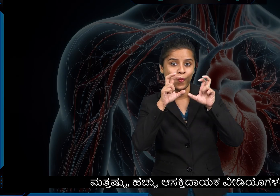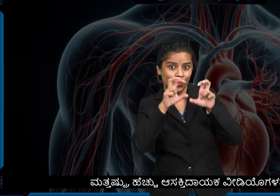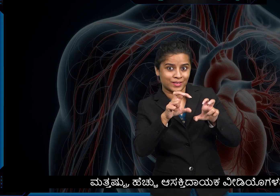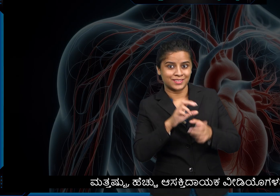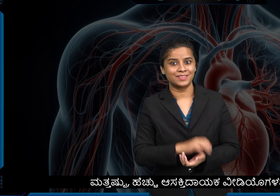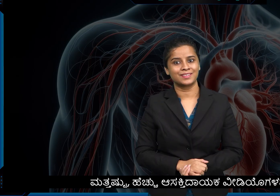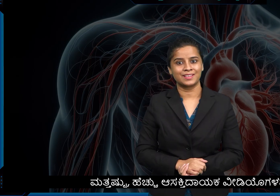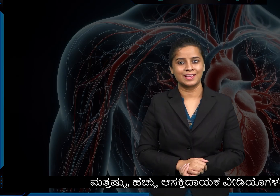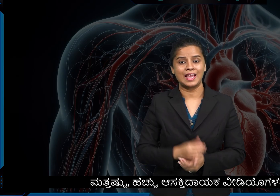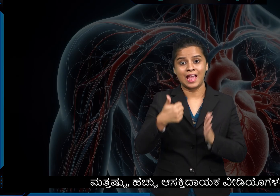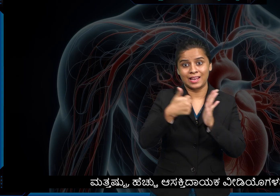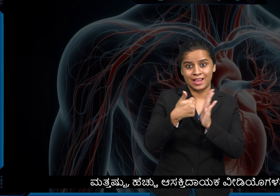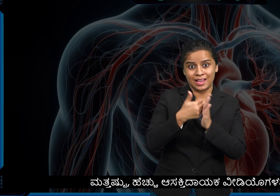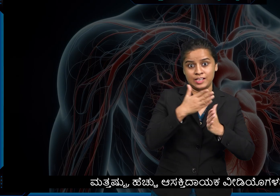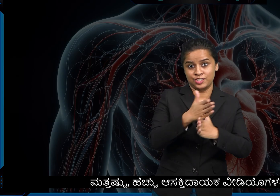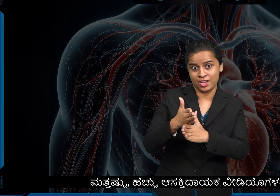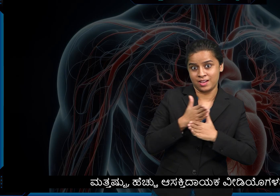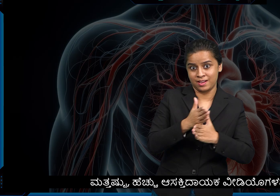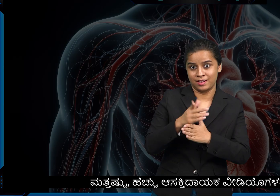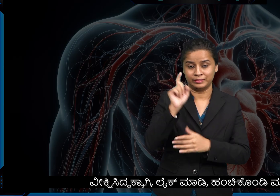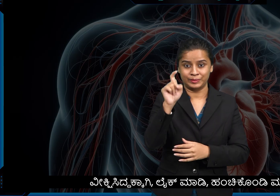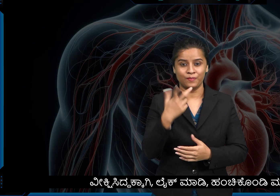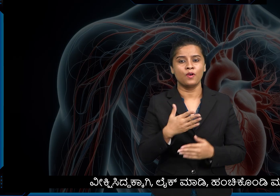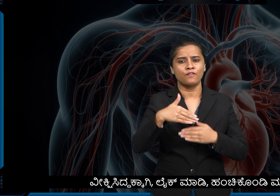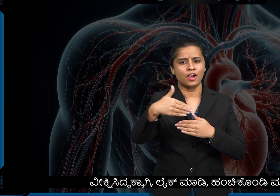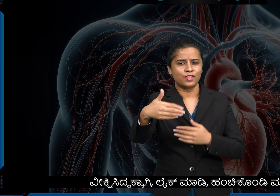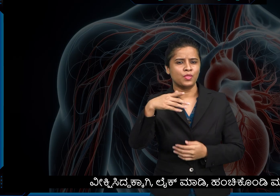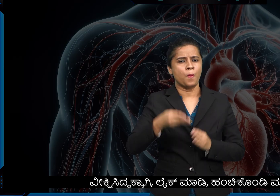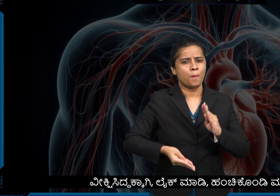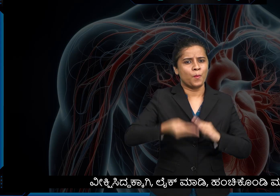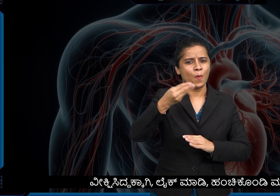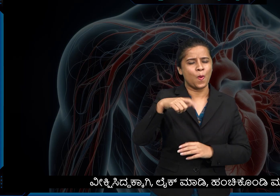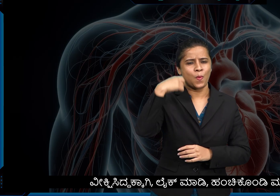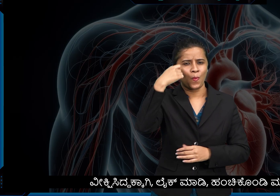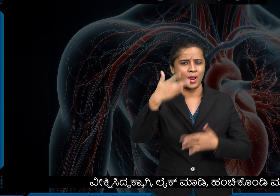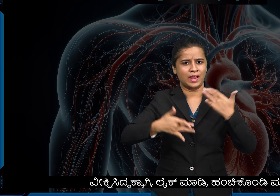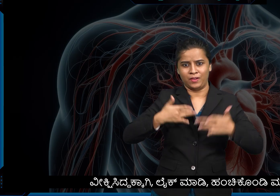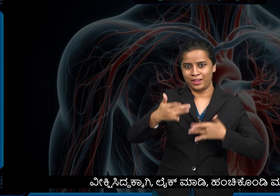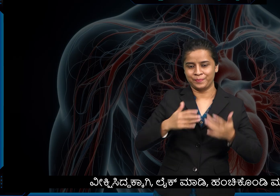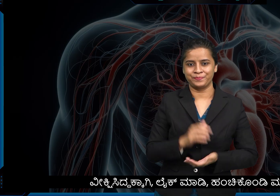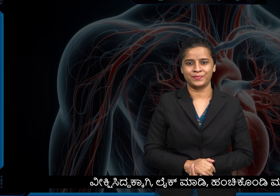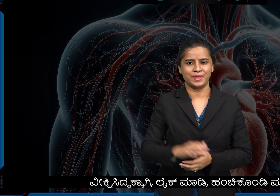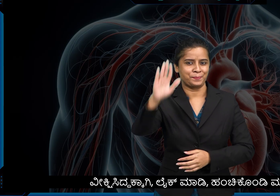ಮತ್ತಷ್ಟು ಹೆಚ್ಚು ಆಸಕ್ತಿದಾಯಕ ವಿಡಿಯೋಗಳನ್ನು ವೀಕ್ಷಿಸಿದ್ದಕ್ಕಾಗಿ, ಲೈಕ್ ಮಾಡಿದ,